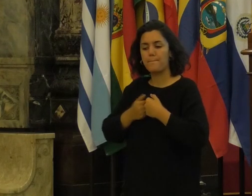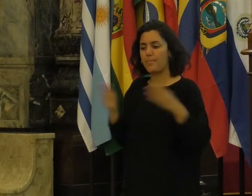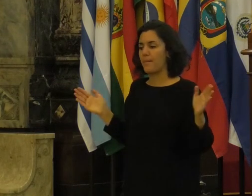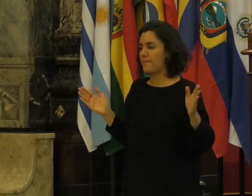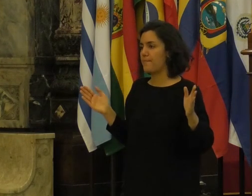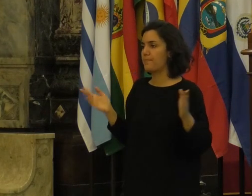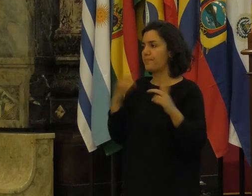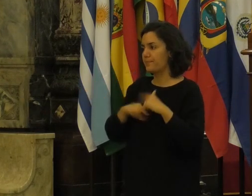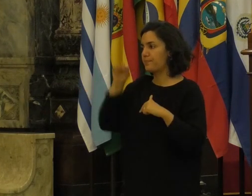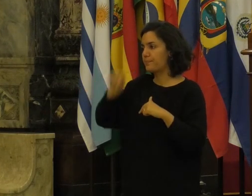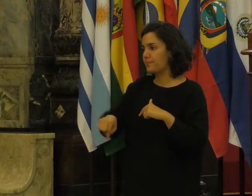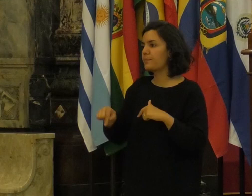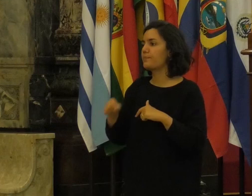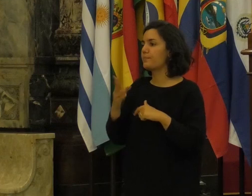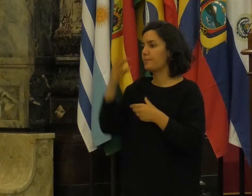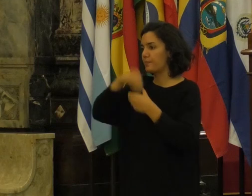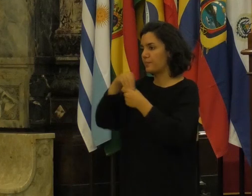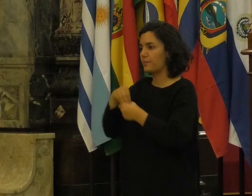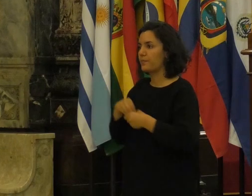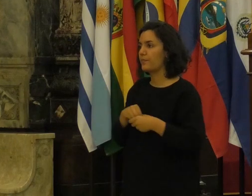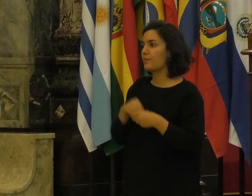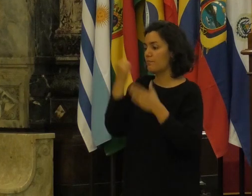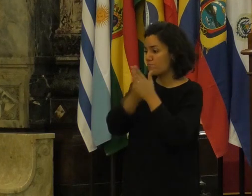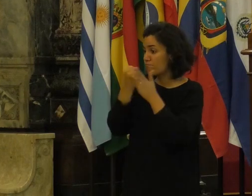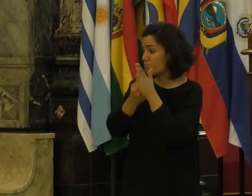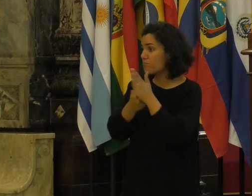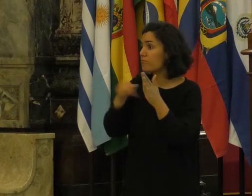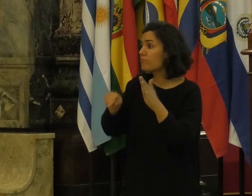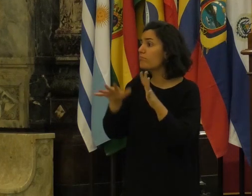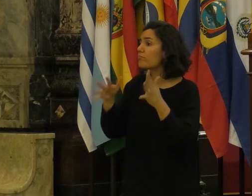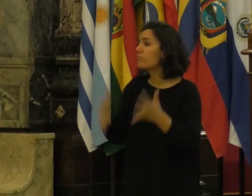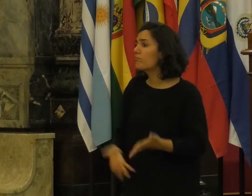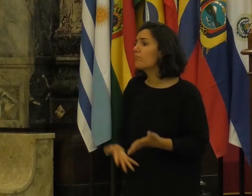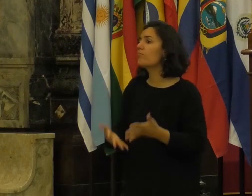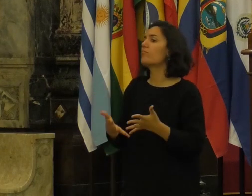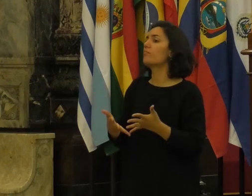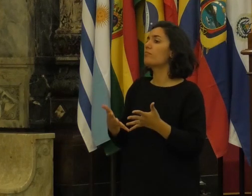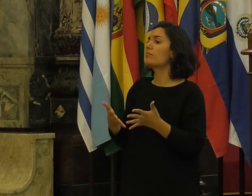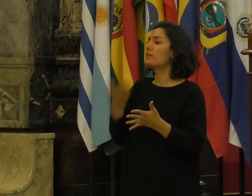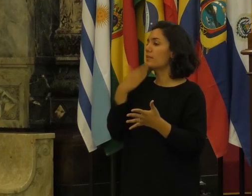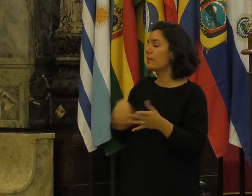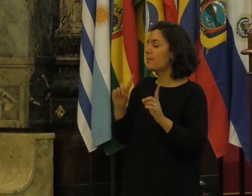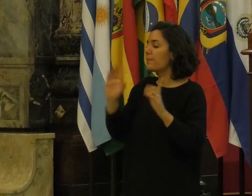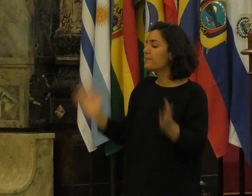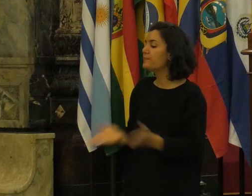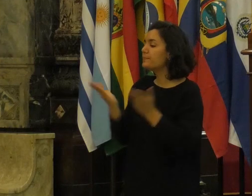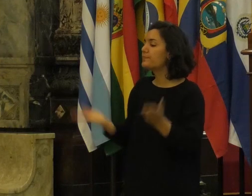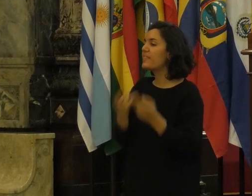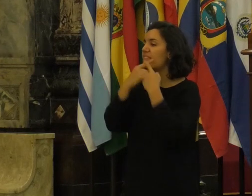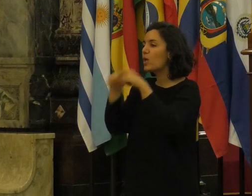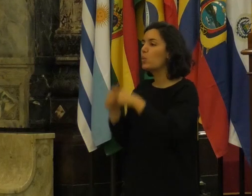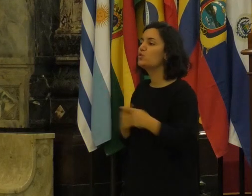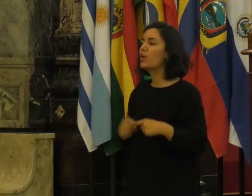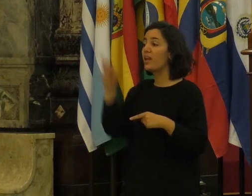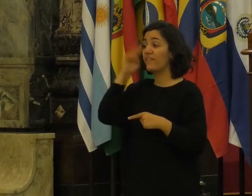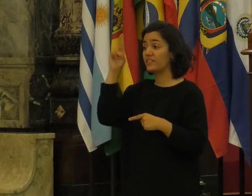Este componente del reto incluye la necesidad de que se entienda y estimule la discusión crítica,